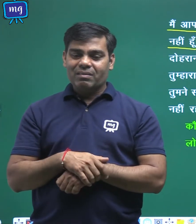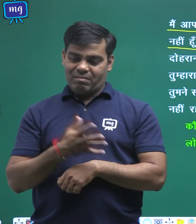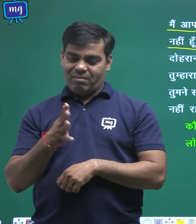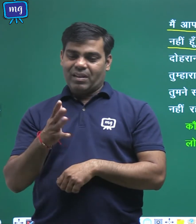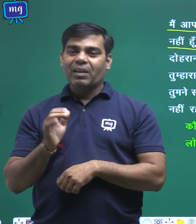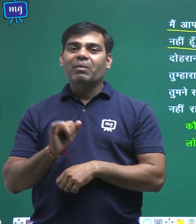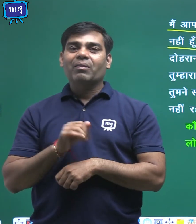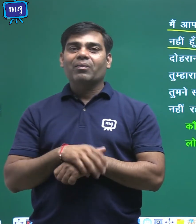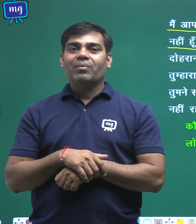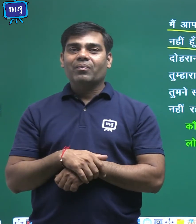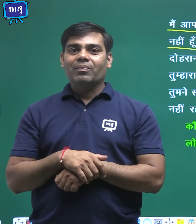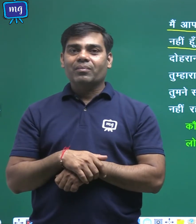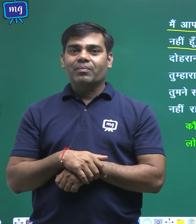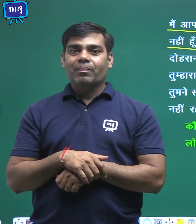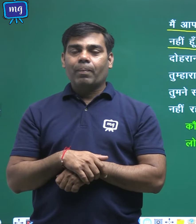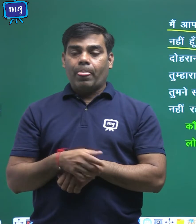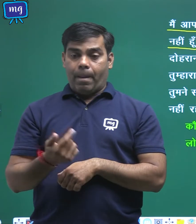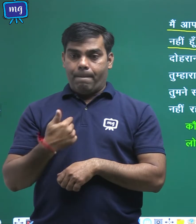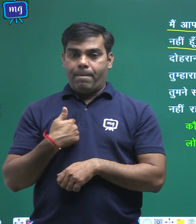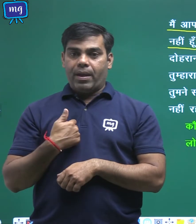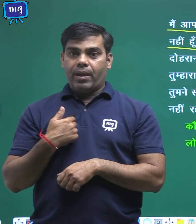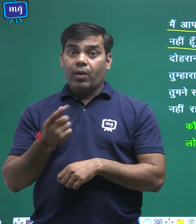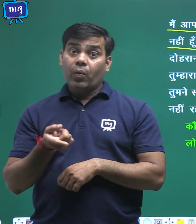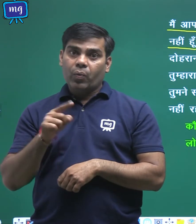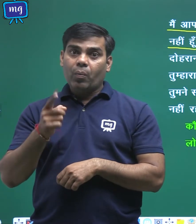नहीं हूँ। मैं दोबारा